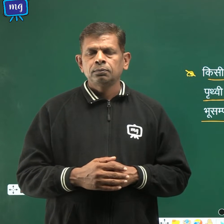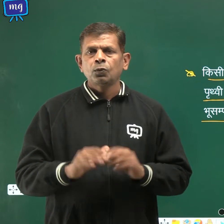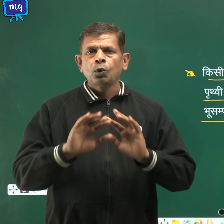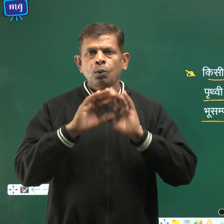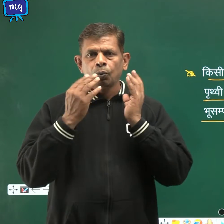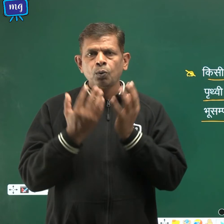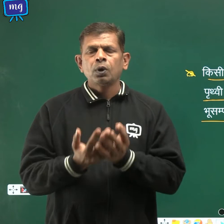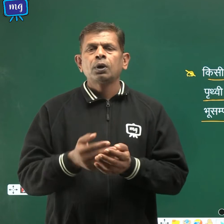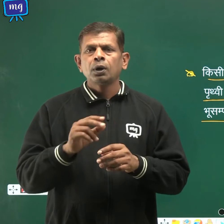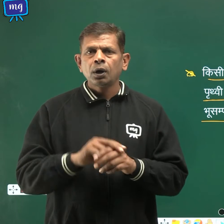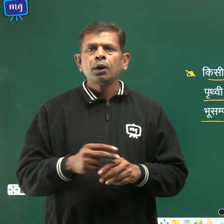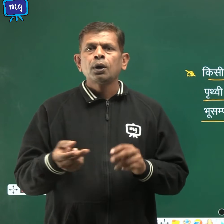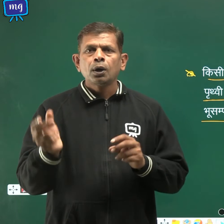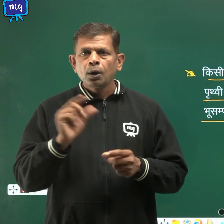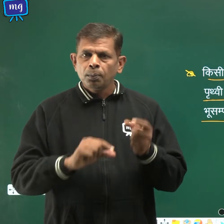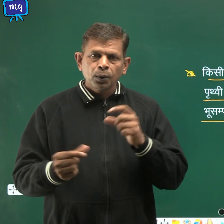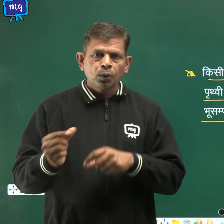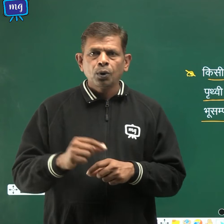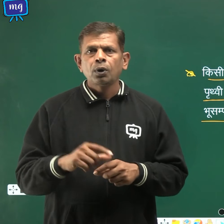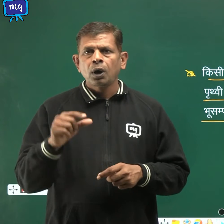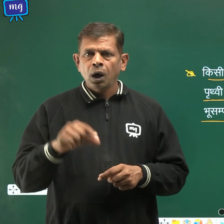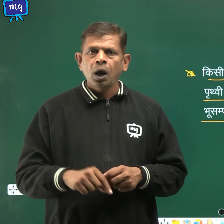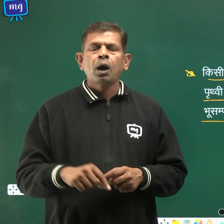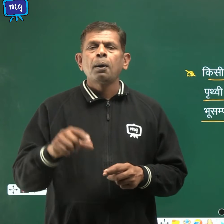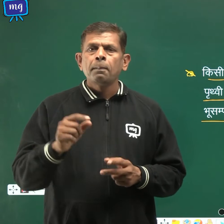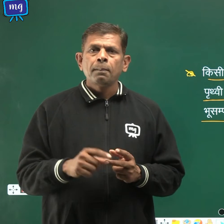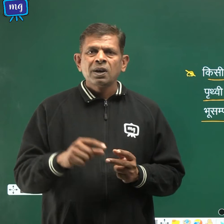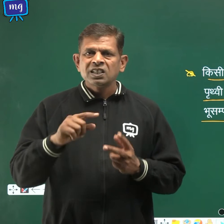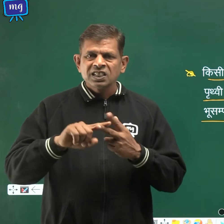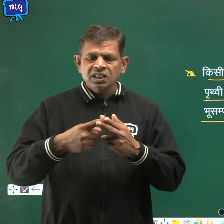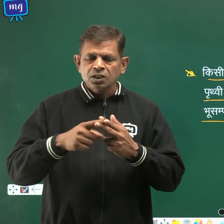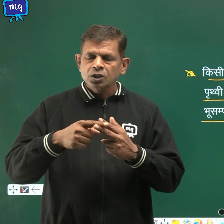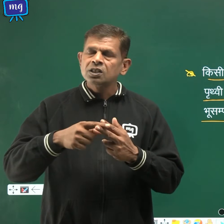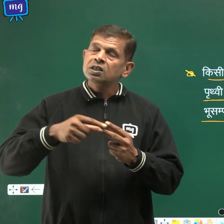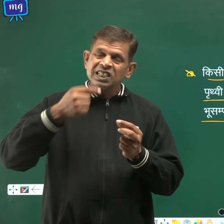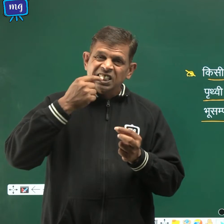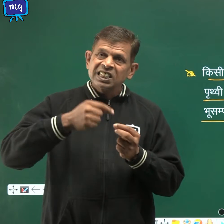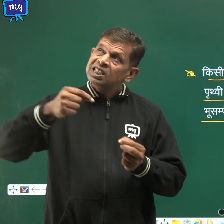भूसंपर्कण का ही प्रयोग हम तड़ित चालक में देखते हैं।